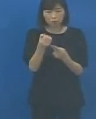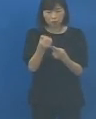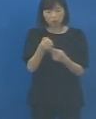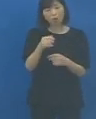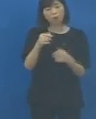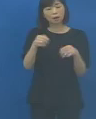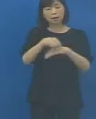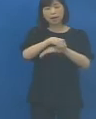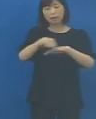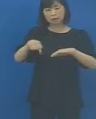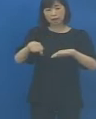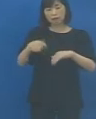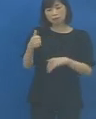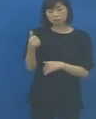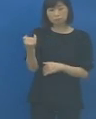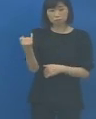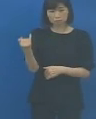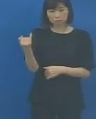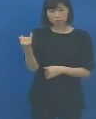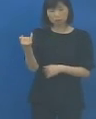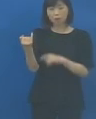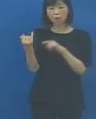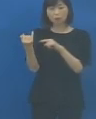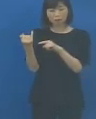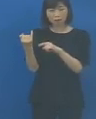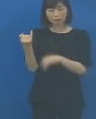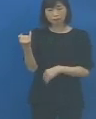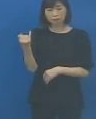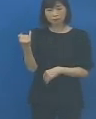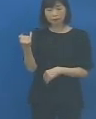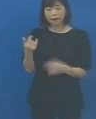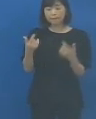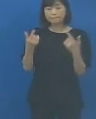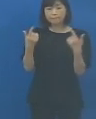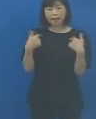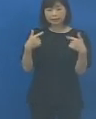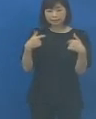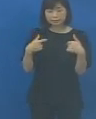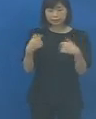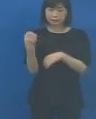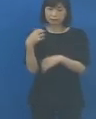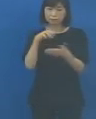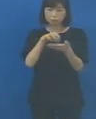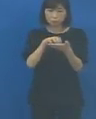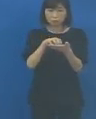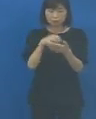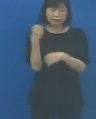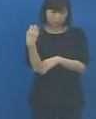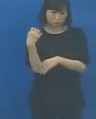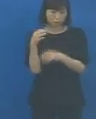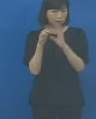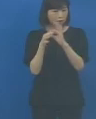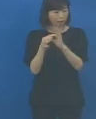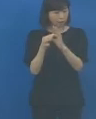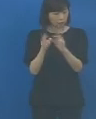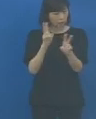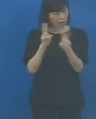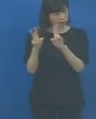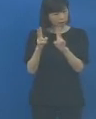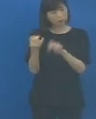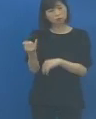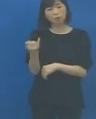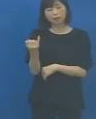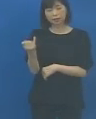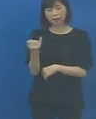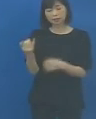に来ておられました方なんですが、毎日新聞の関係の会社でお勤め